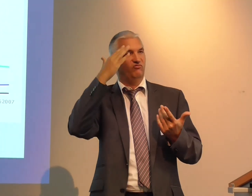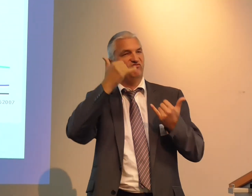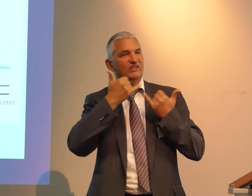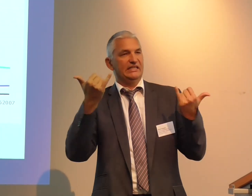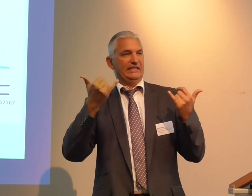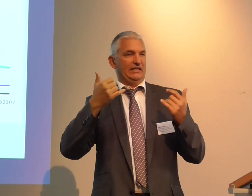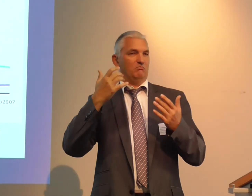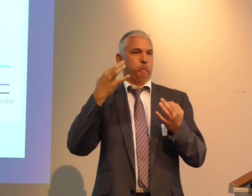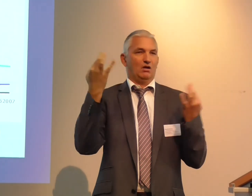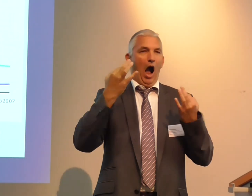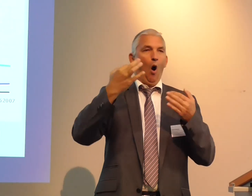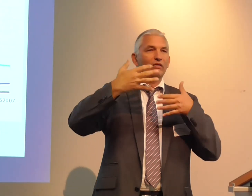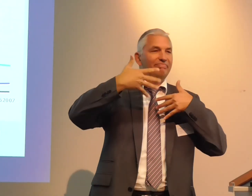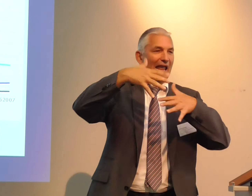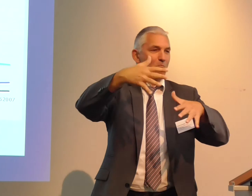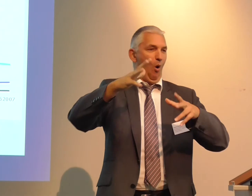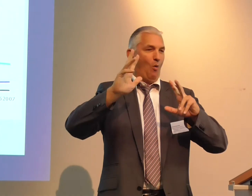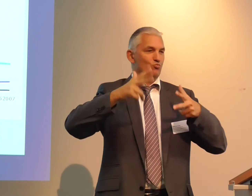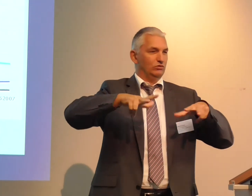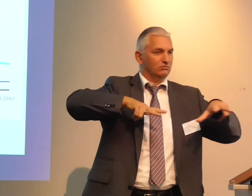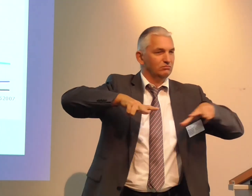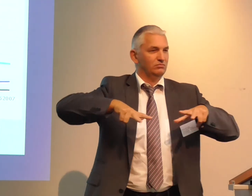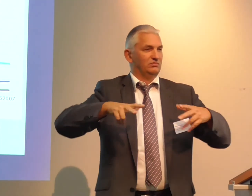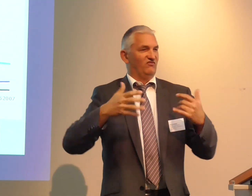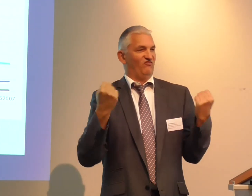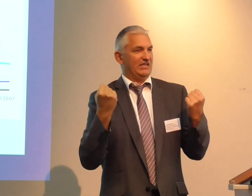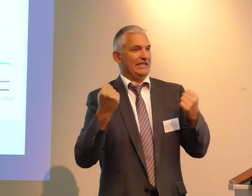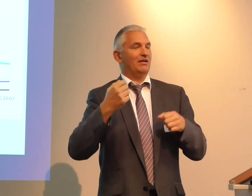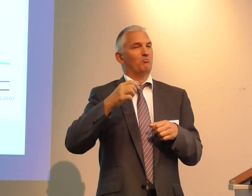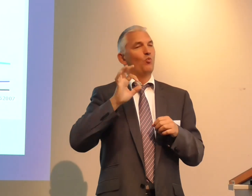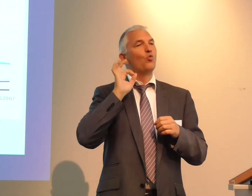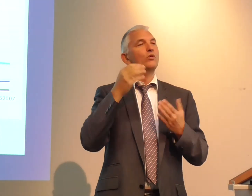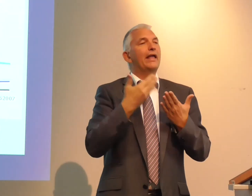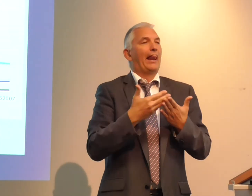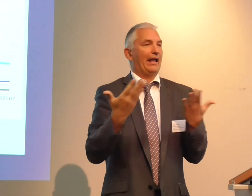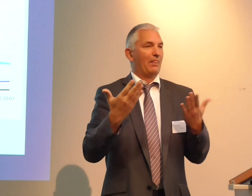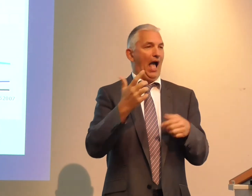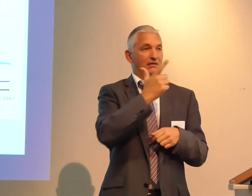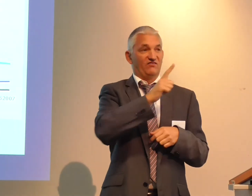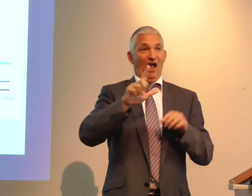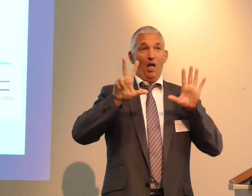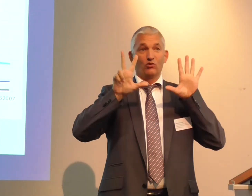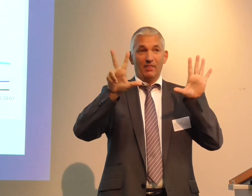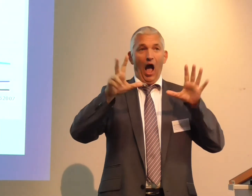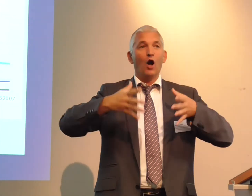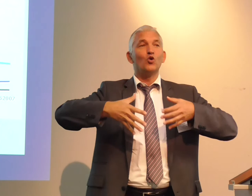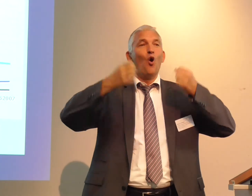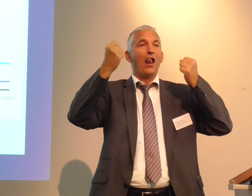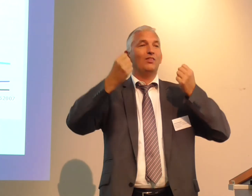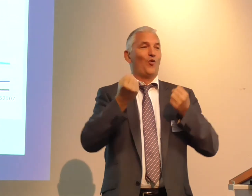Überlegung vom Deutschen Gehörlosenbund und auch von der Deutschen Gesellschaft eine Demo zu organisieren. Und es war eine gute Gelegenheit, in